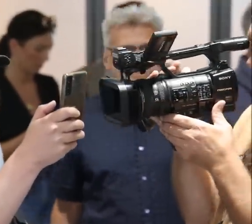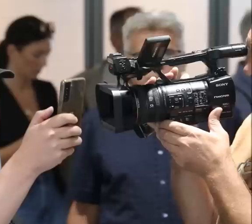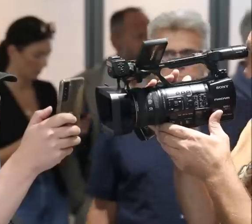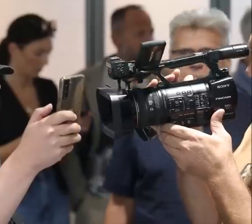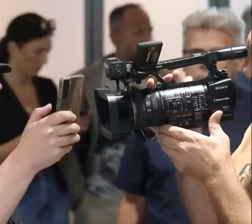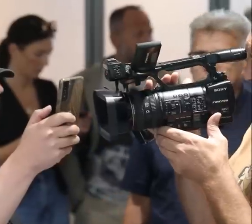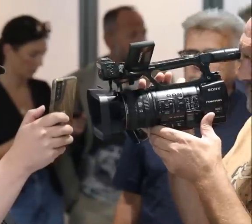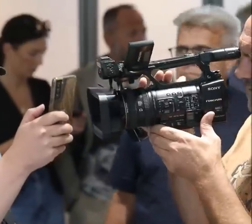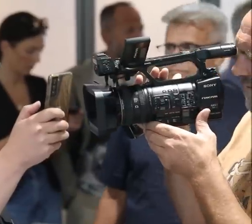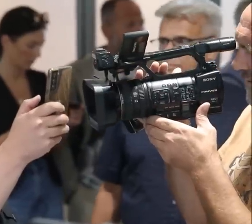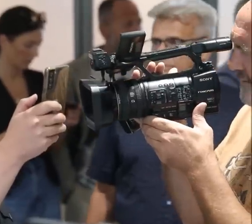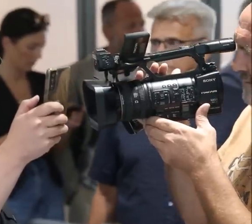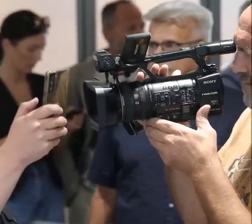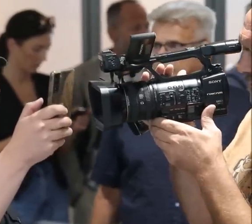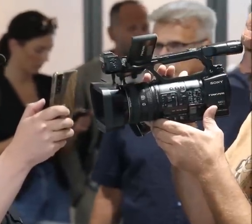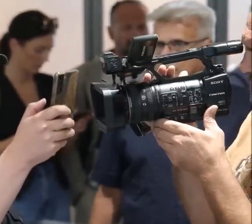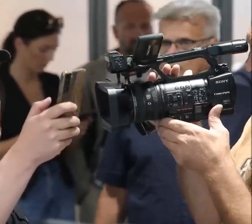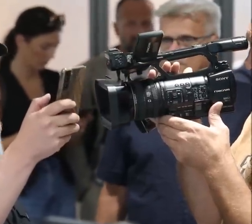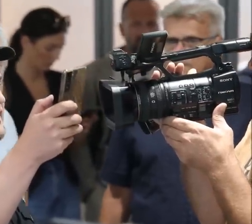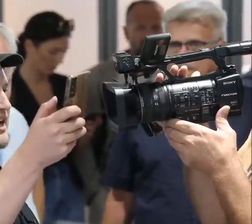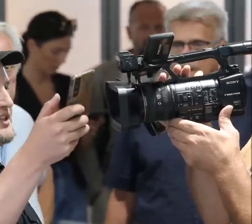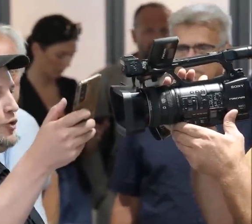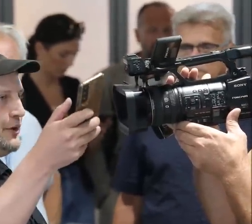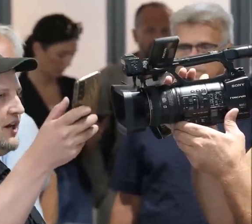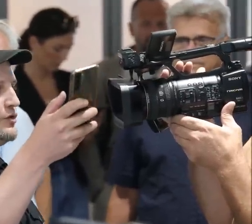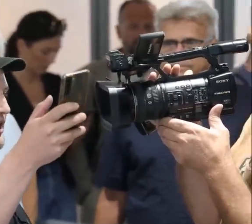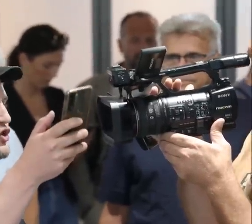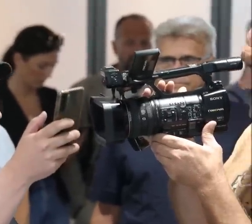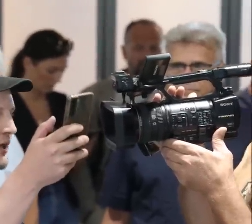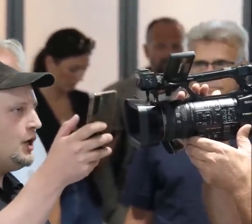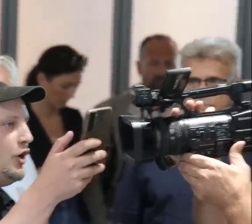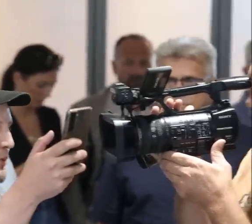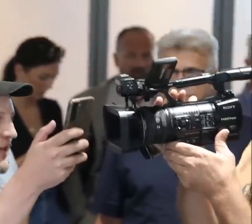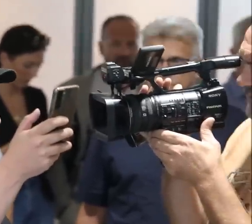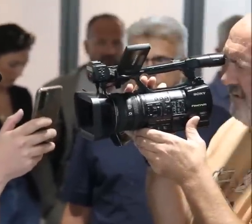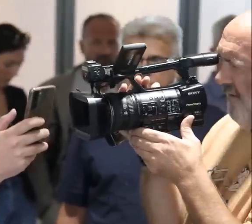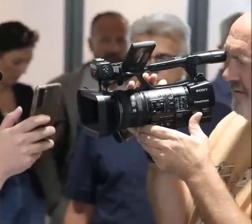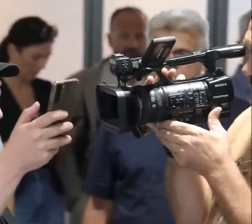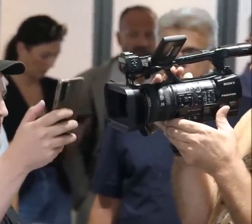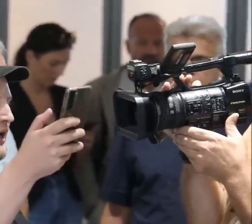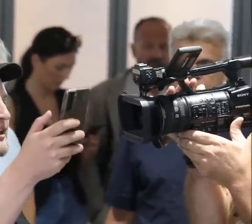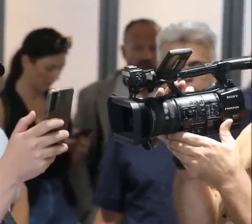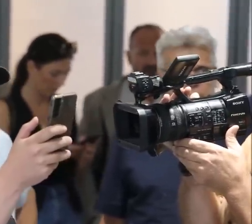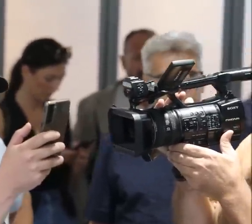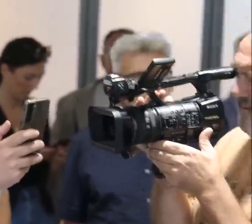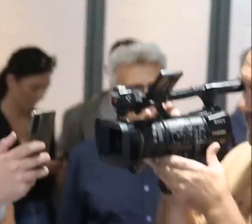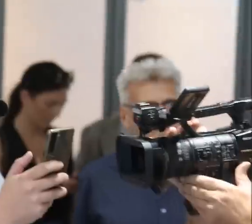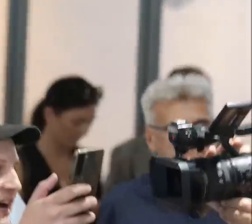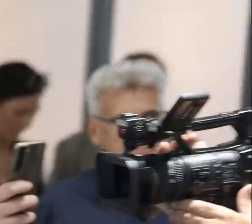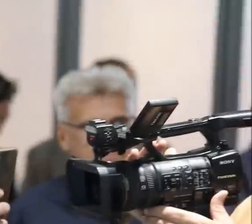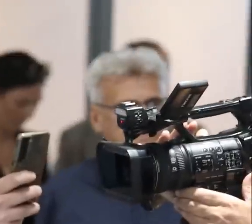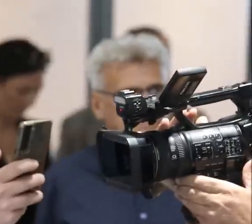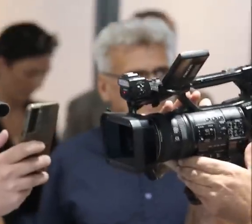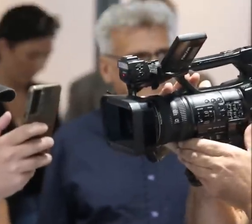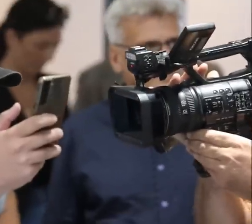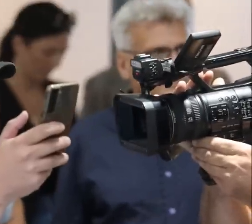na presicama gradske uprave. A nećete odgovoriti na pitanje za kaznenu prijavu, znači koja je podnesena za vas, gdje ugrožavate